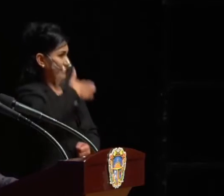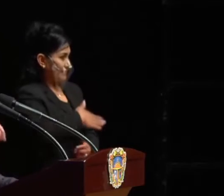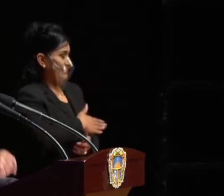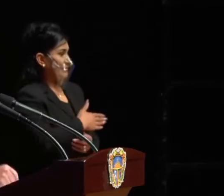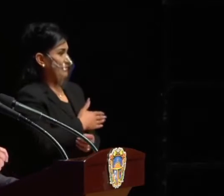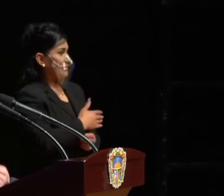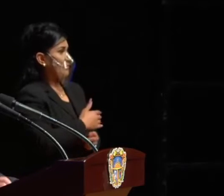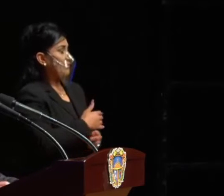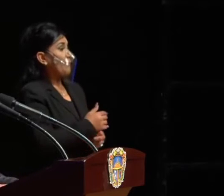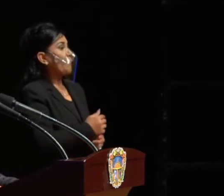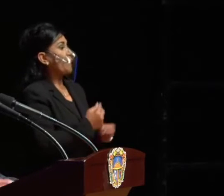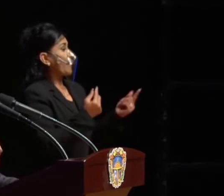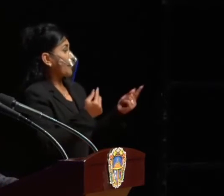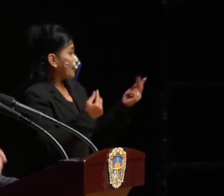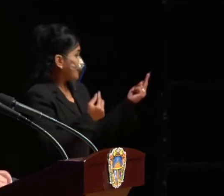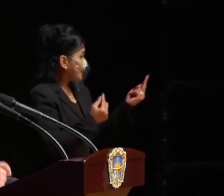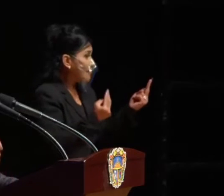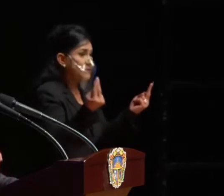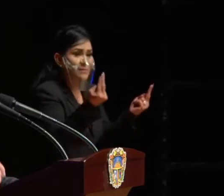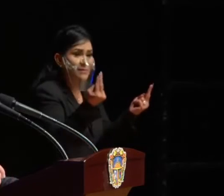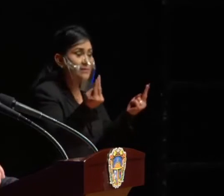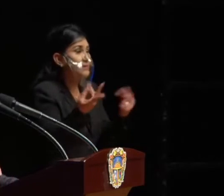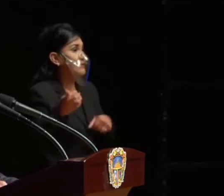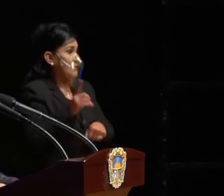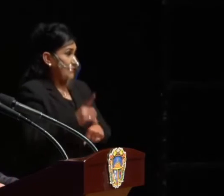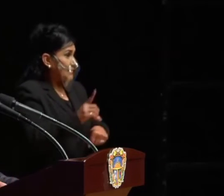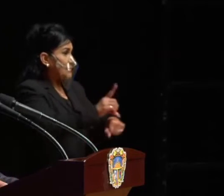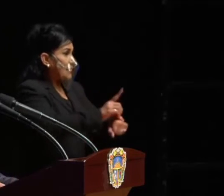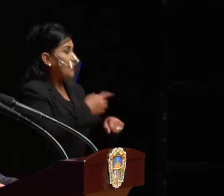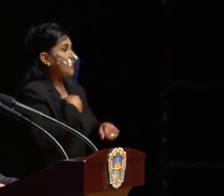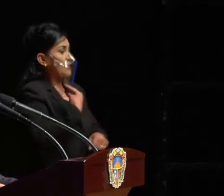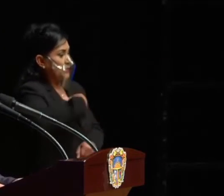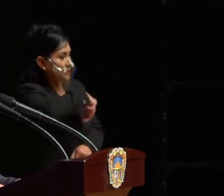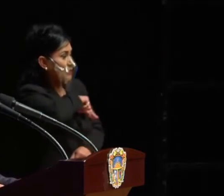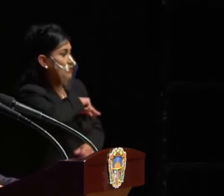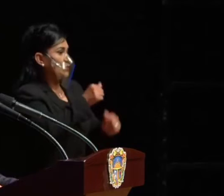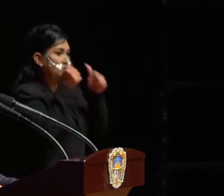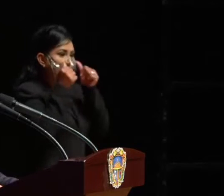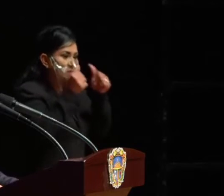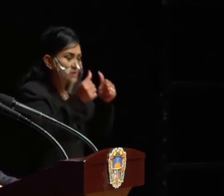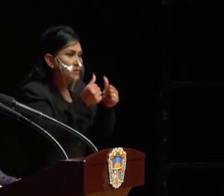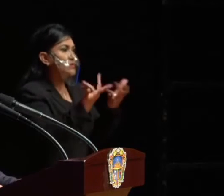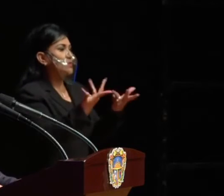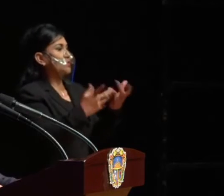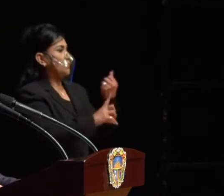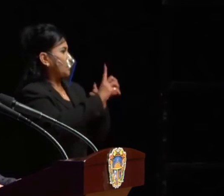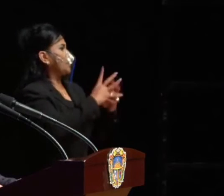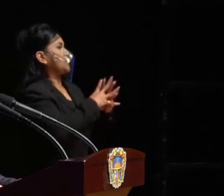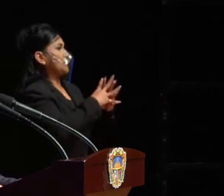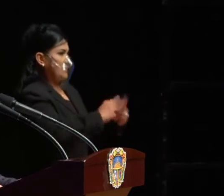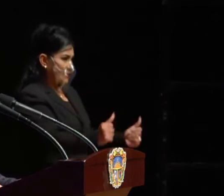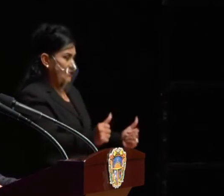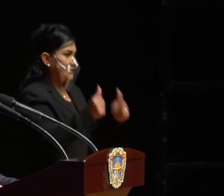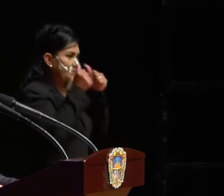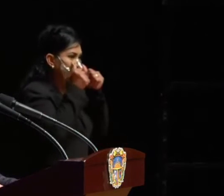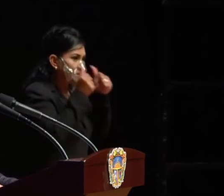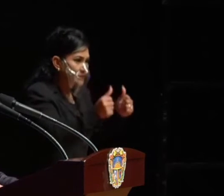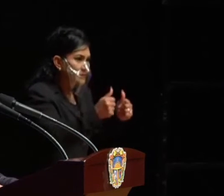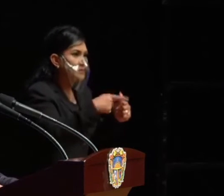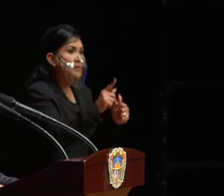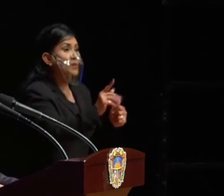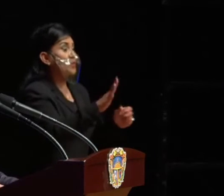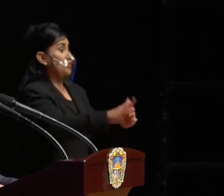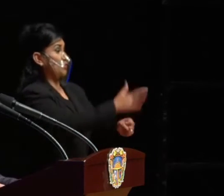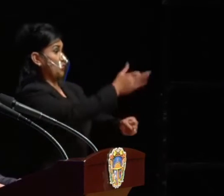y resolver las necesidades diarias e inmediatas de la ciudadanía, pero tenemos claro que eso no